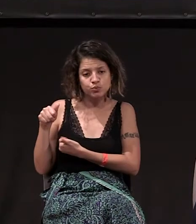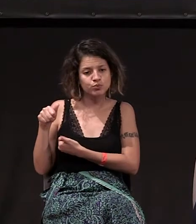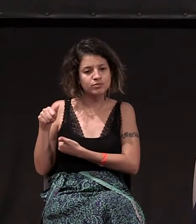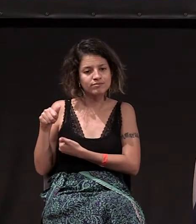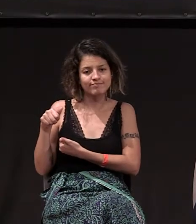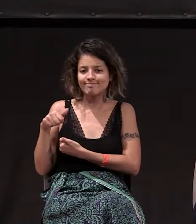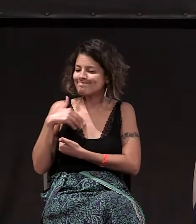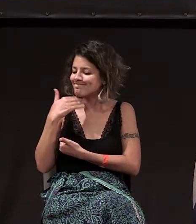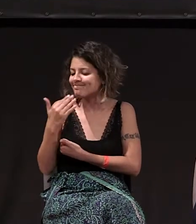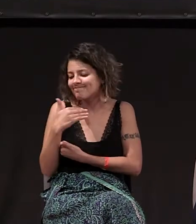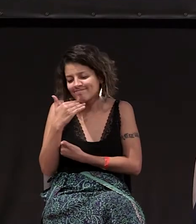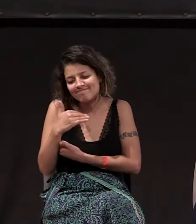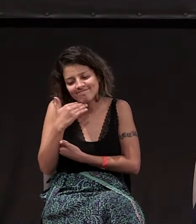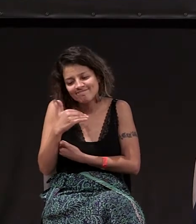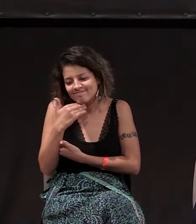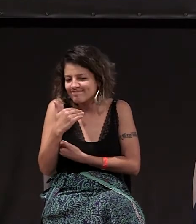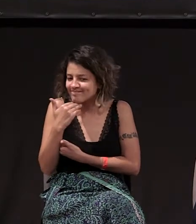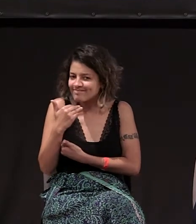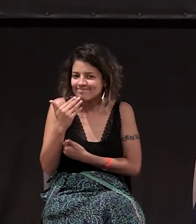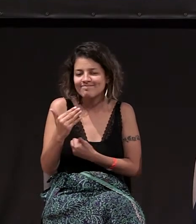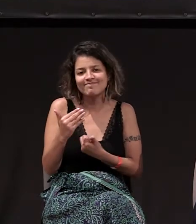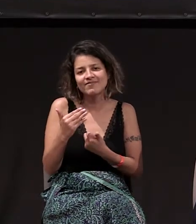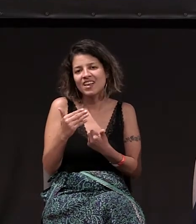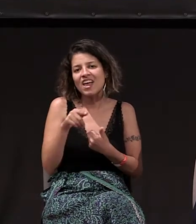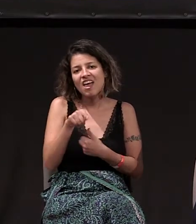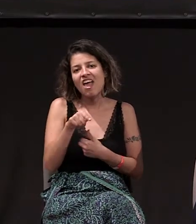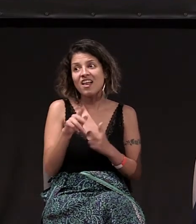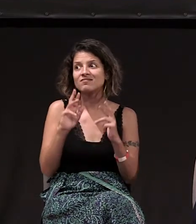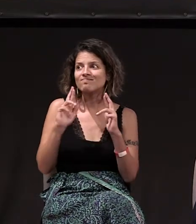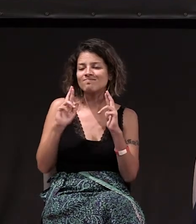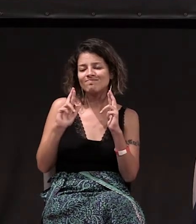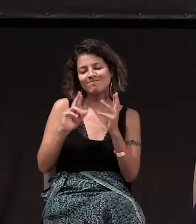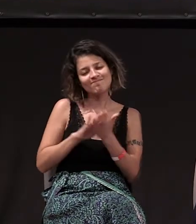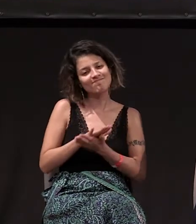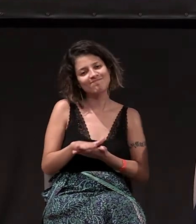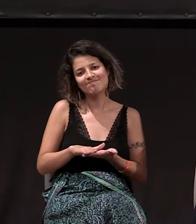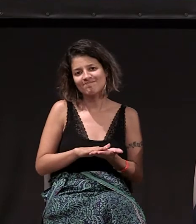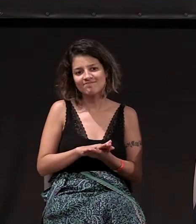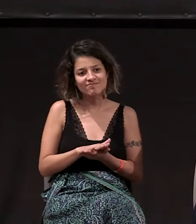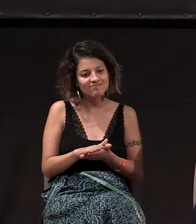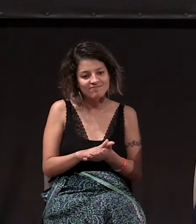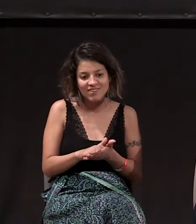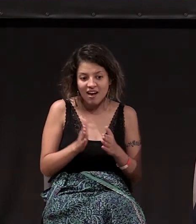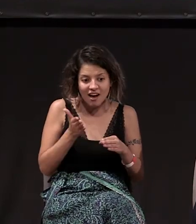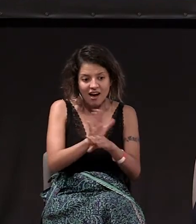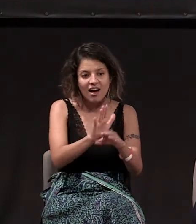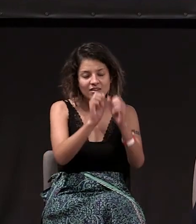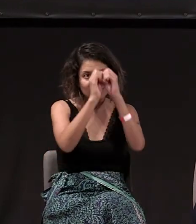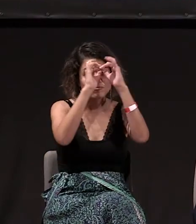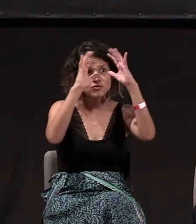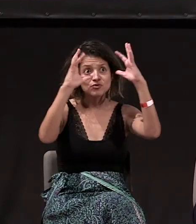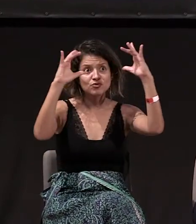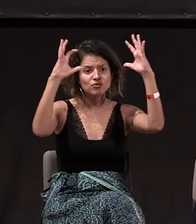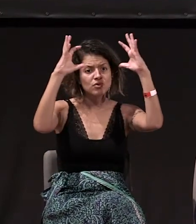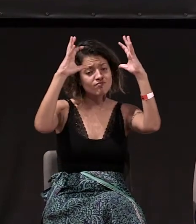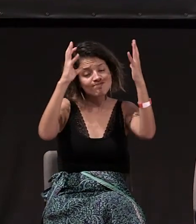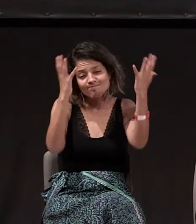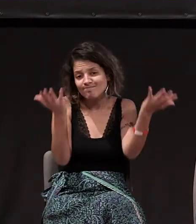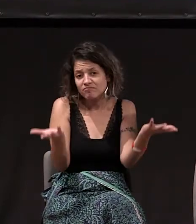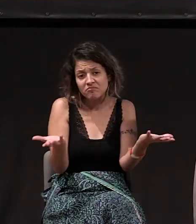vai dar esperanças, não vai facilitar que elas sonhem, e eles podem